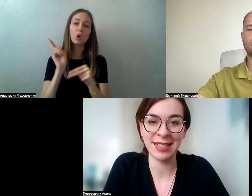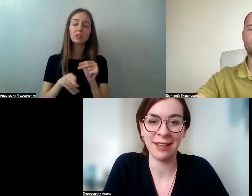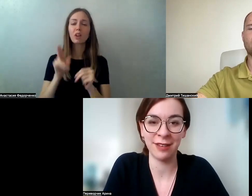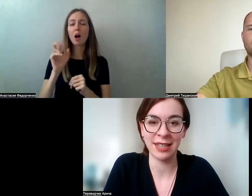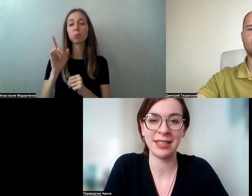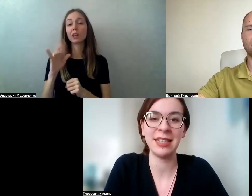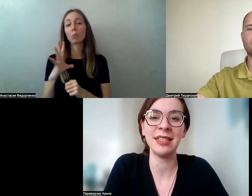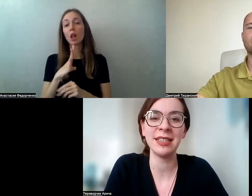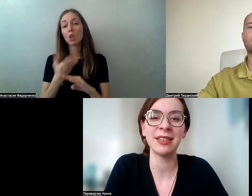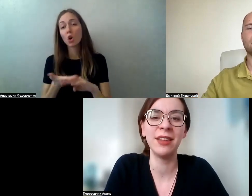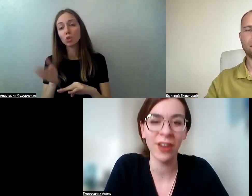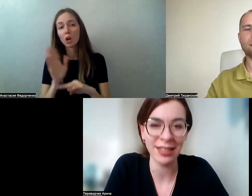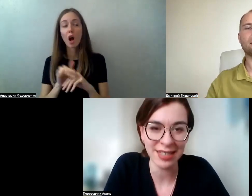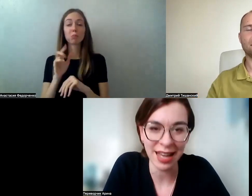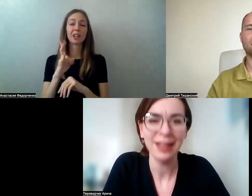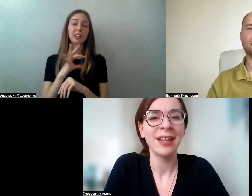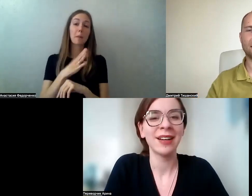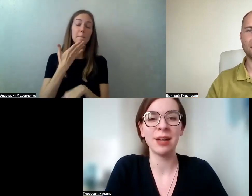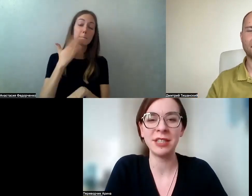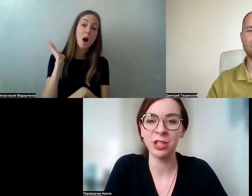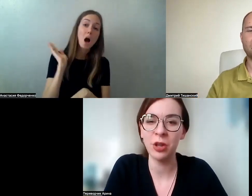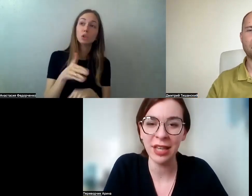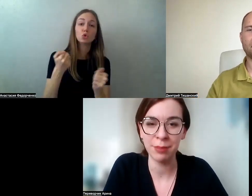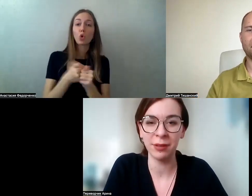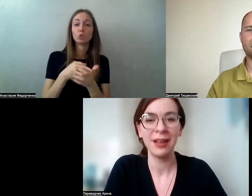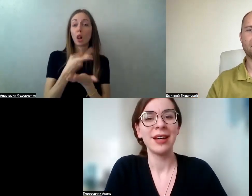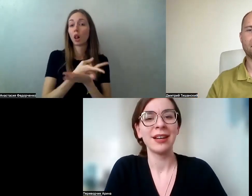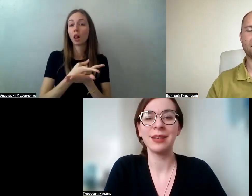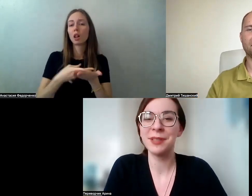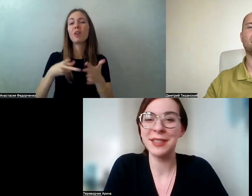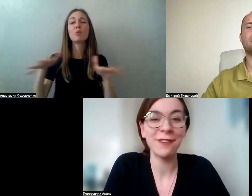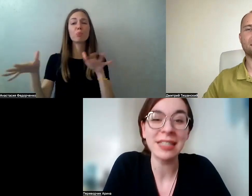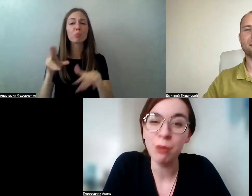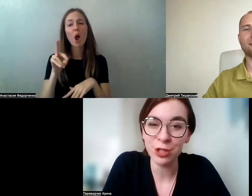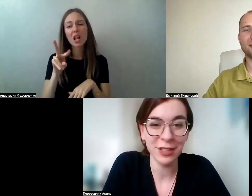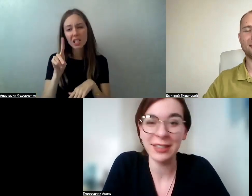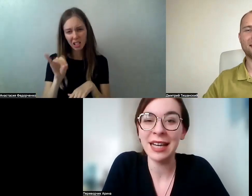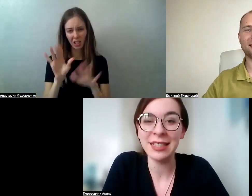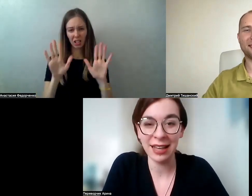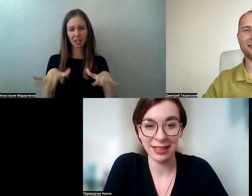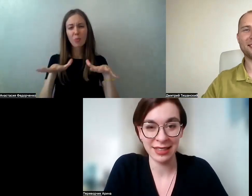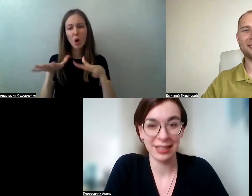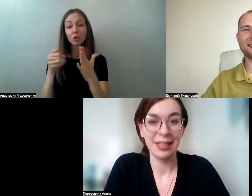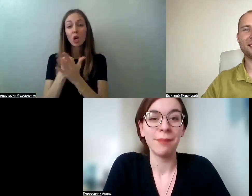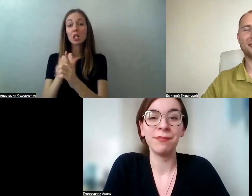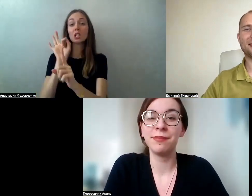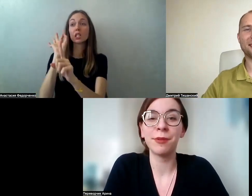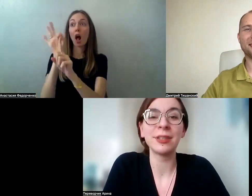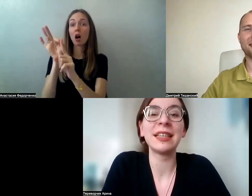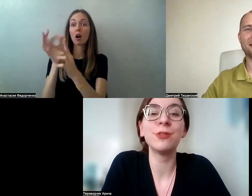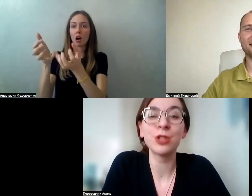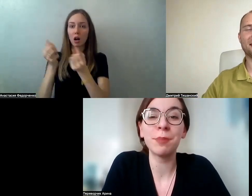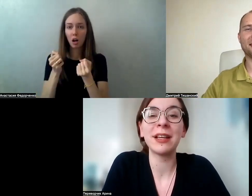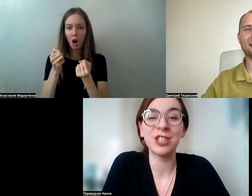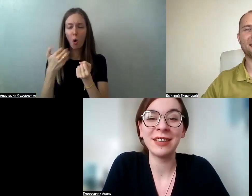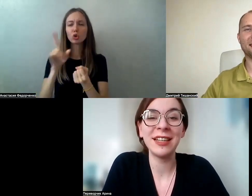никогда не сдавайтесь, идите до конца, как бы тяжело ни было, как бы невозможно это ни казалось,